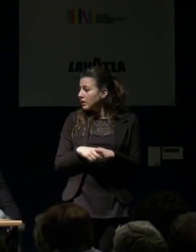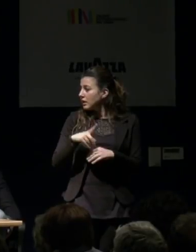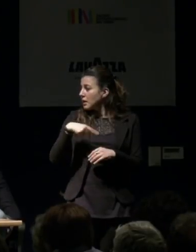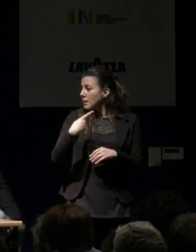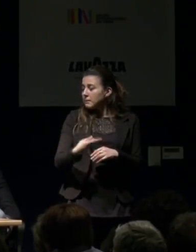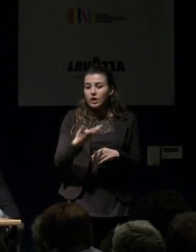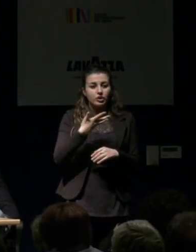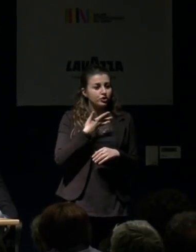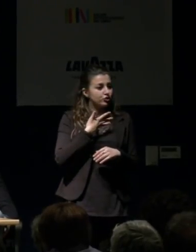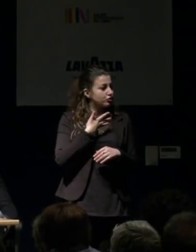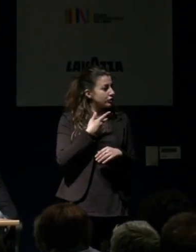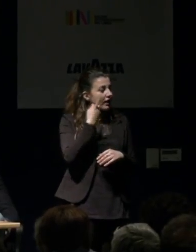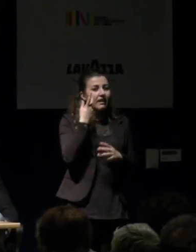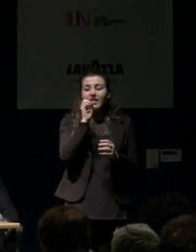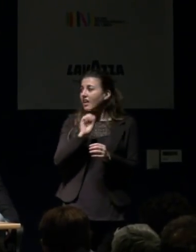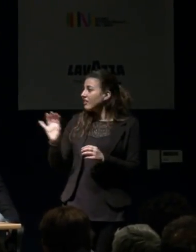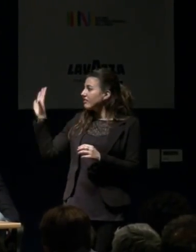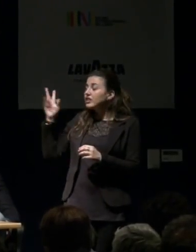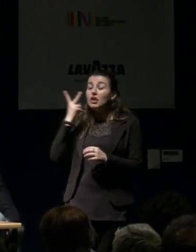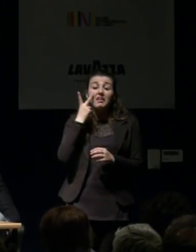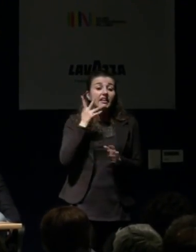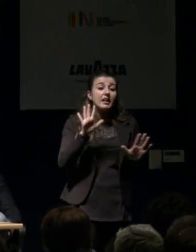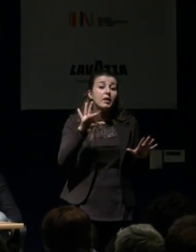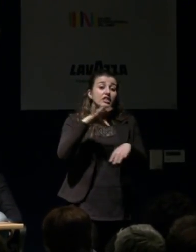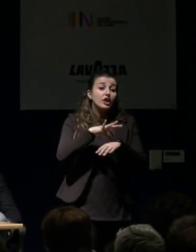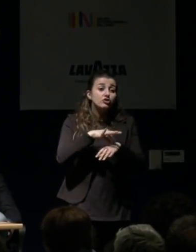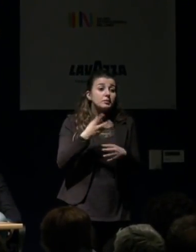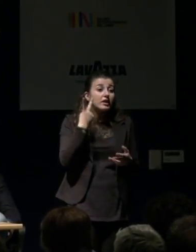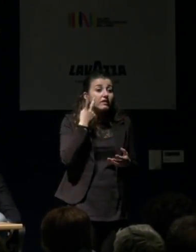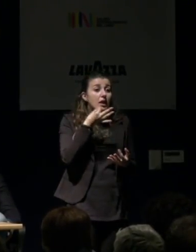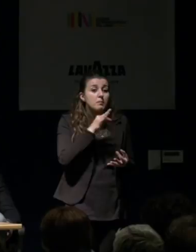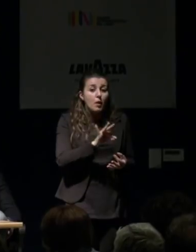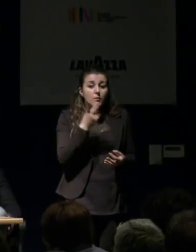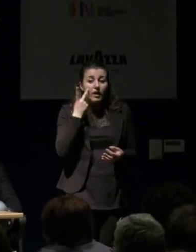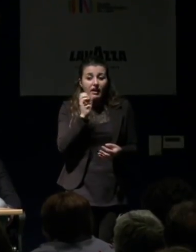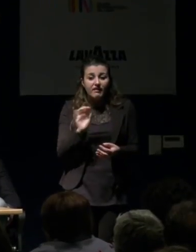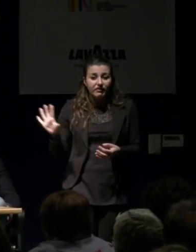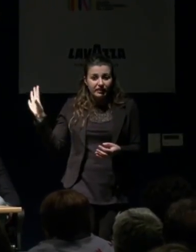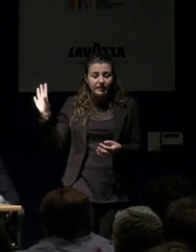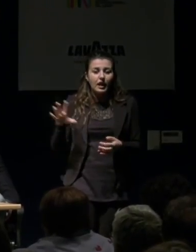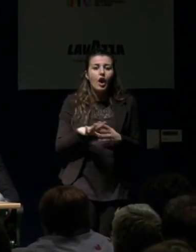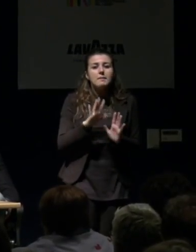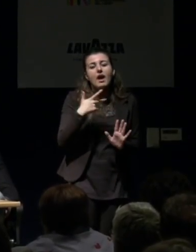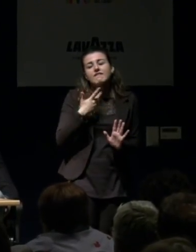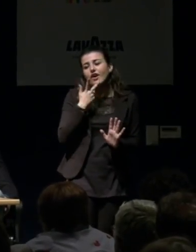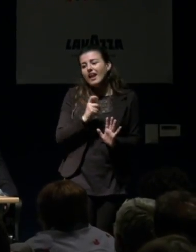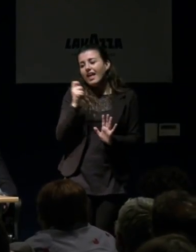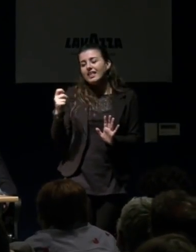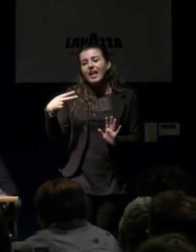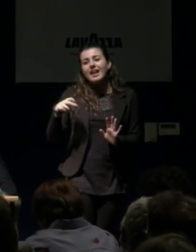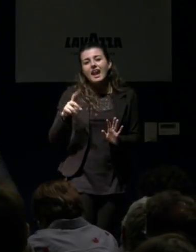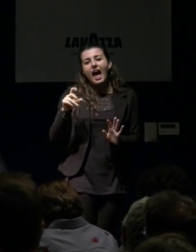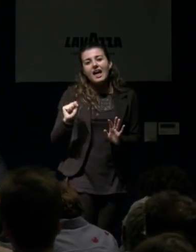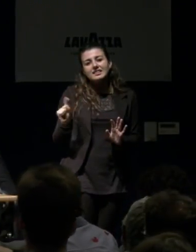non so se si riesce a vedere abbiamo dieci minuti proviamo a capire se riusciamo a fare tutto però vorrei lasciare a nadia terranova